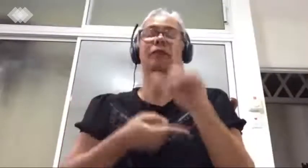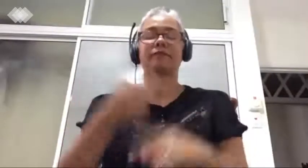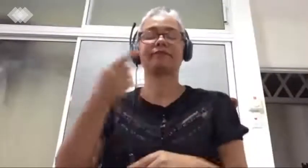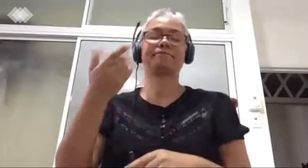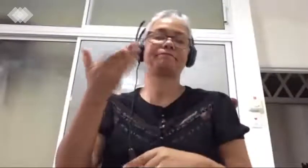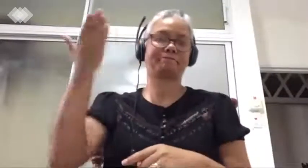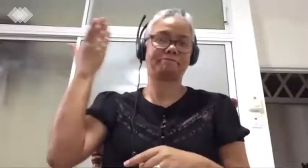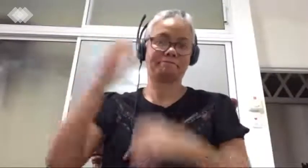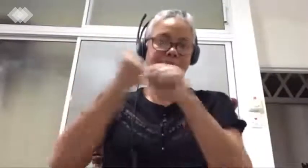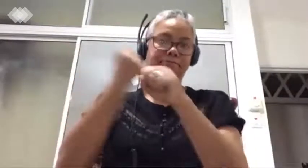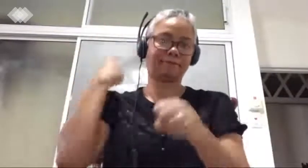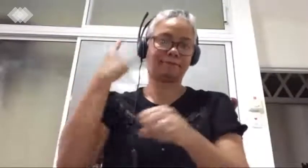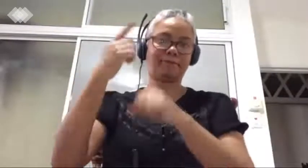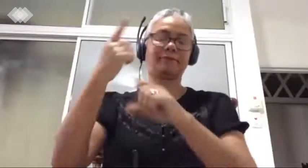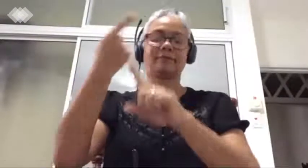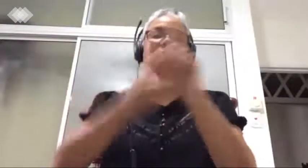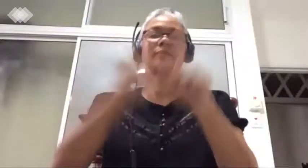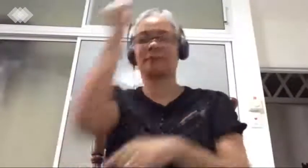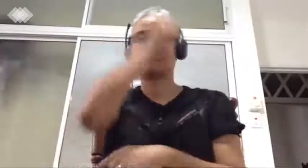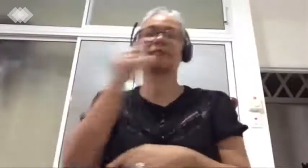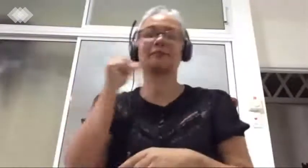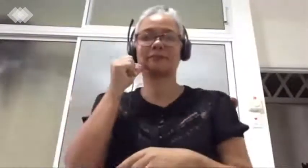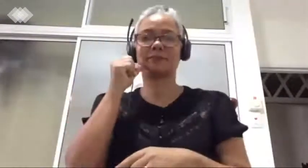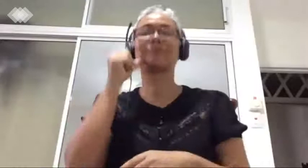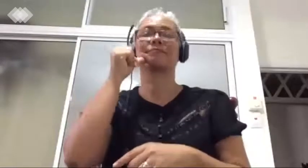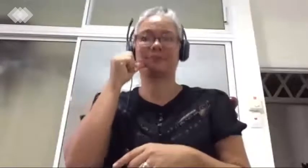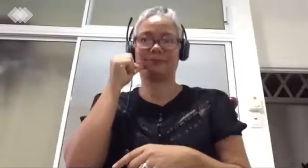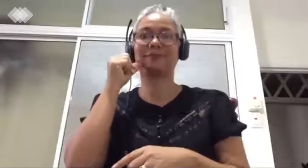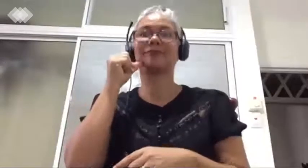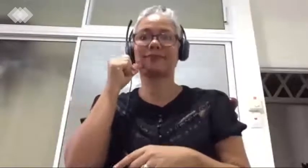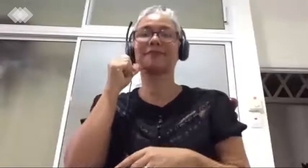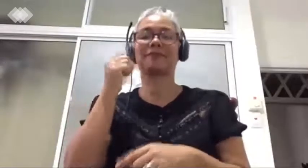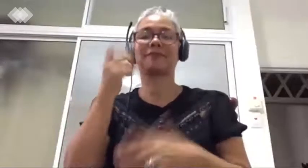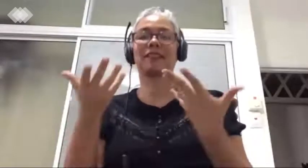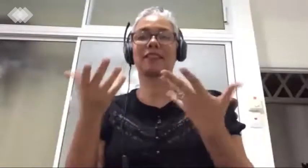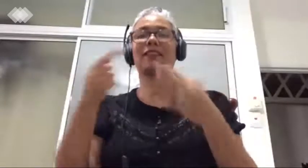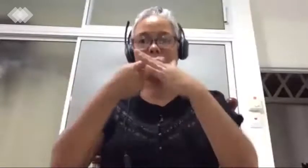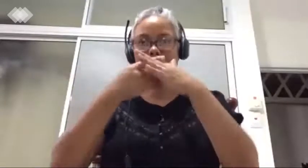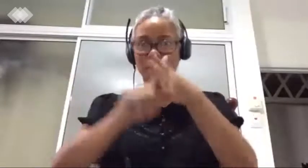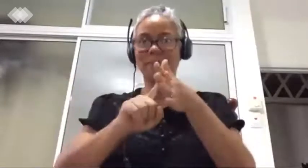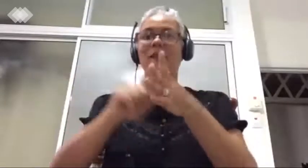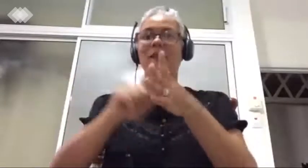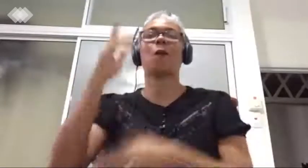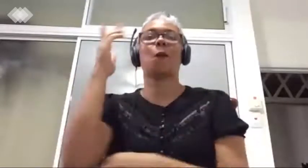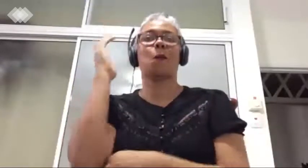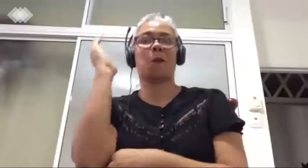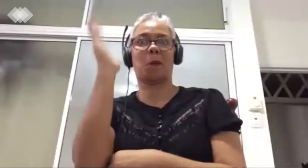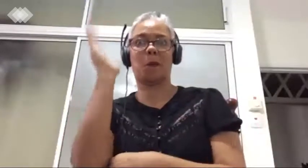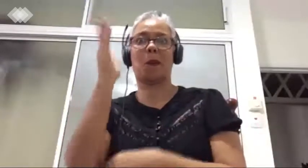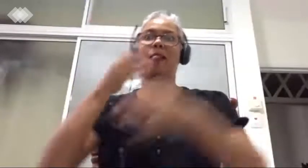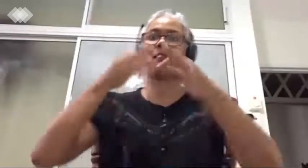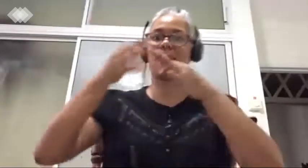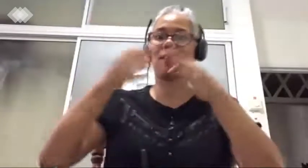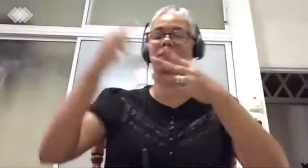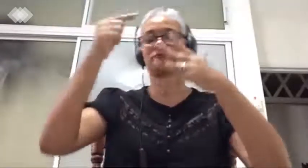pasado, entonces realizamos nuestra primera charla con miras a ver el impacto